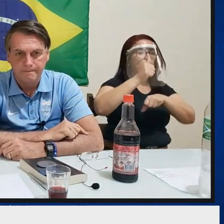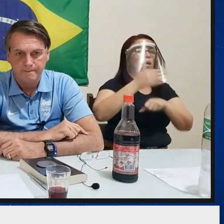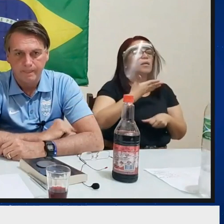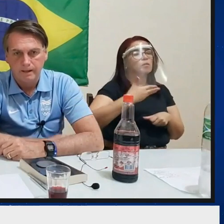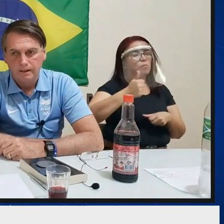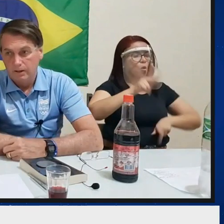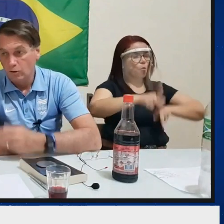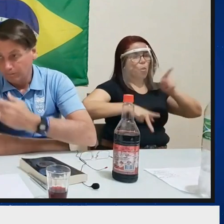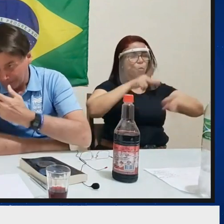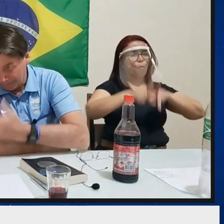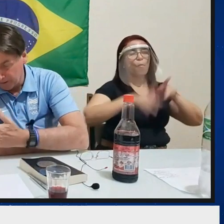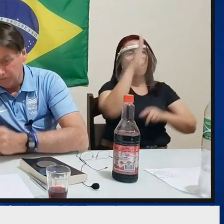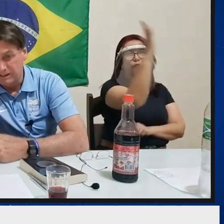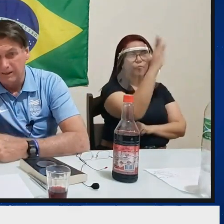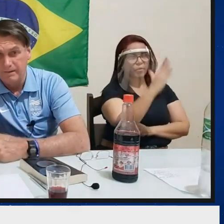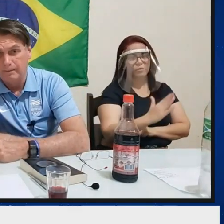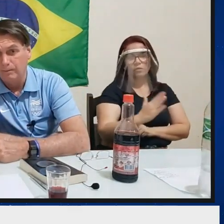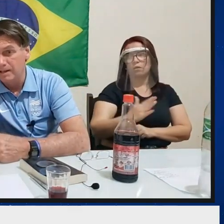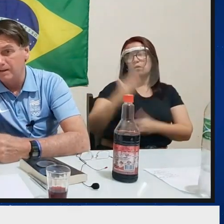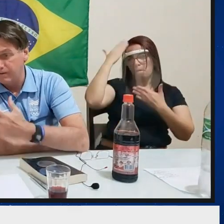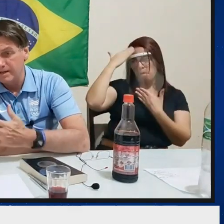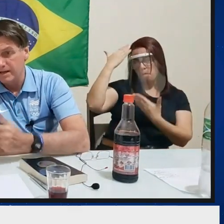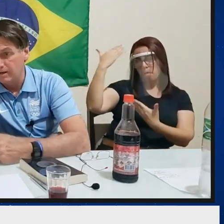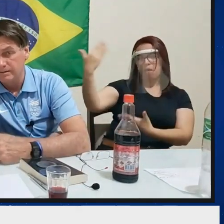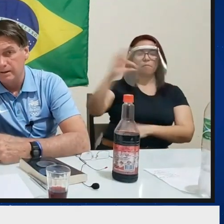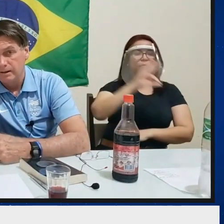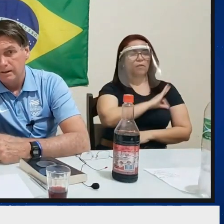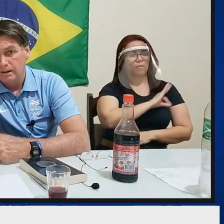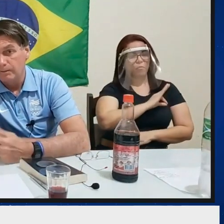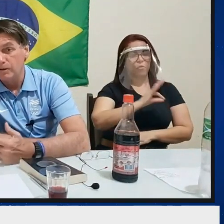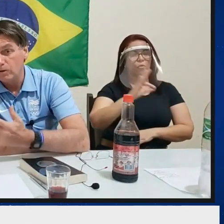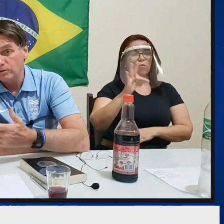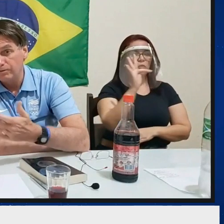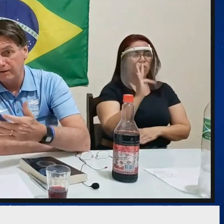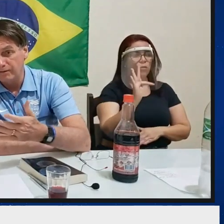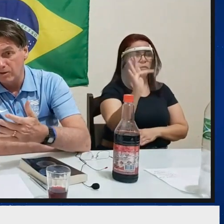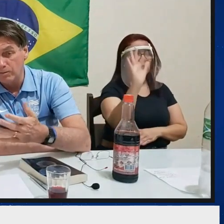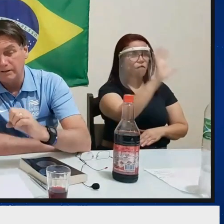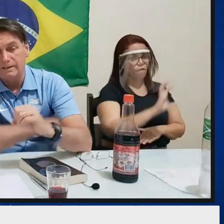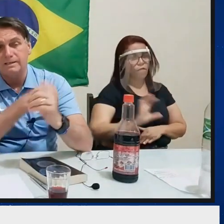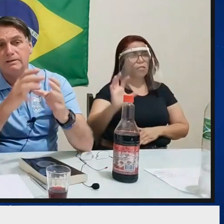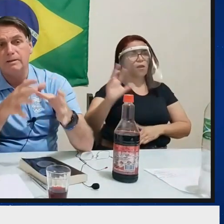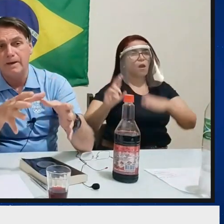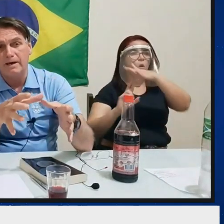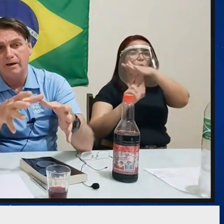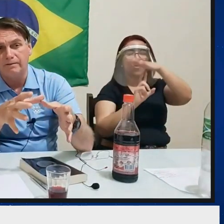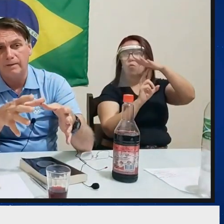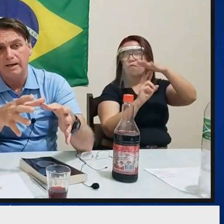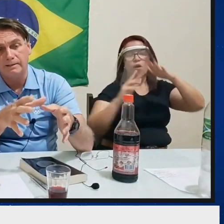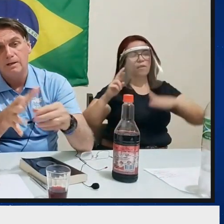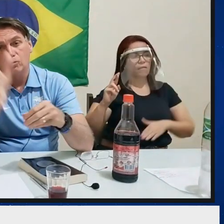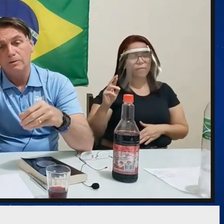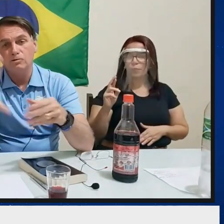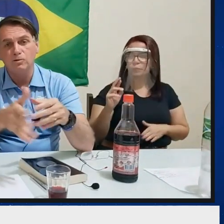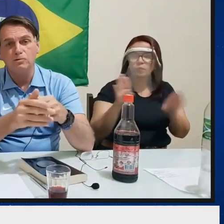o povo brasileiro. Eu parabenizo a você, a Polícia Federal, a Polícia Rodoviária Federal. Muitas vezes a ação é da PRF,